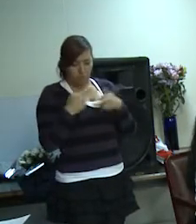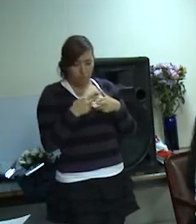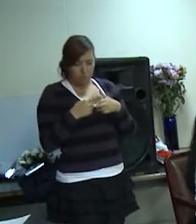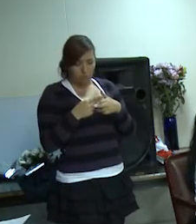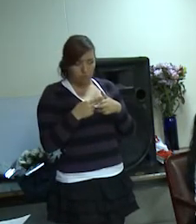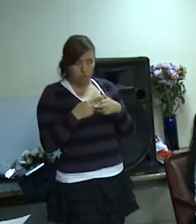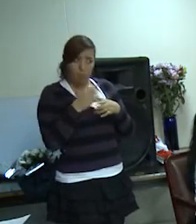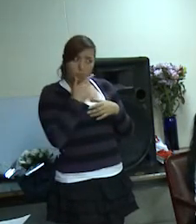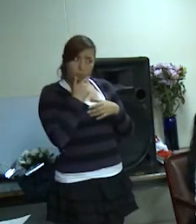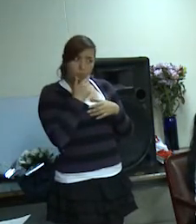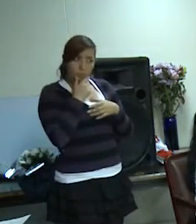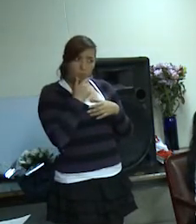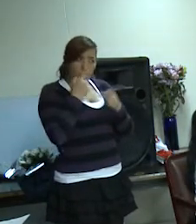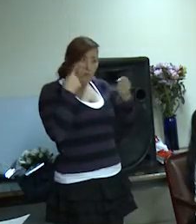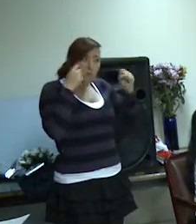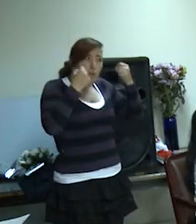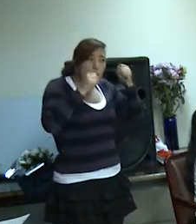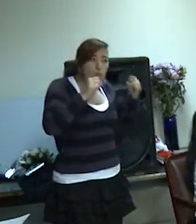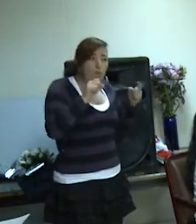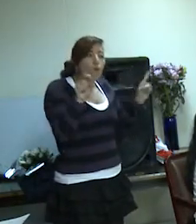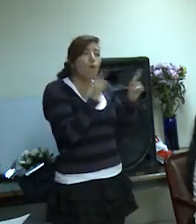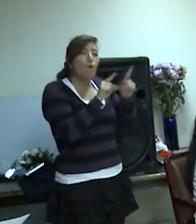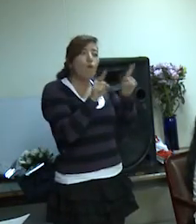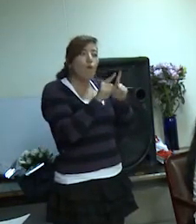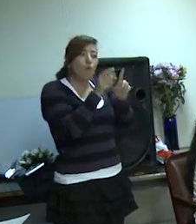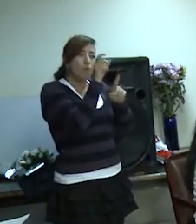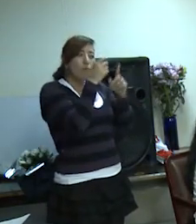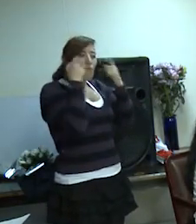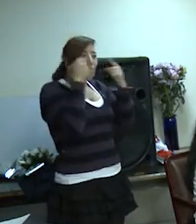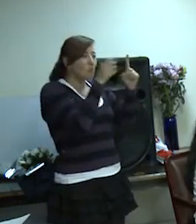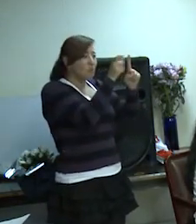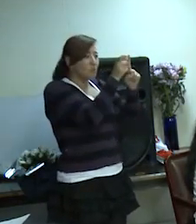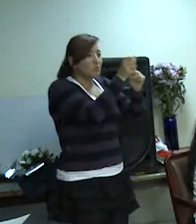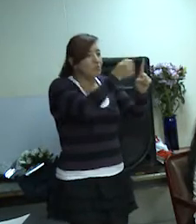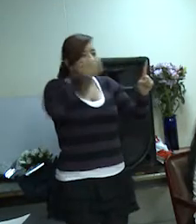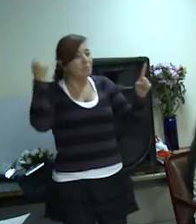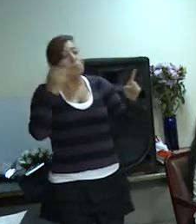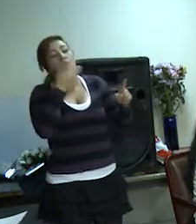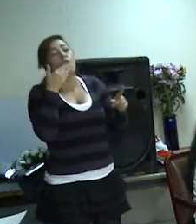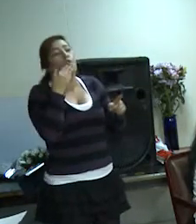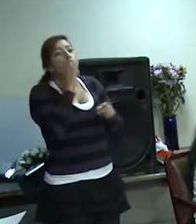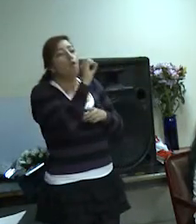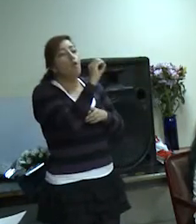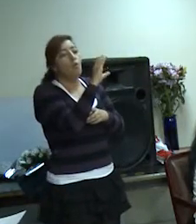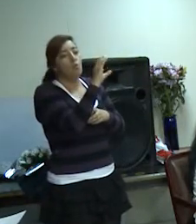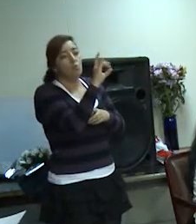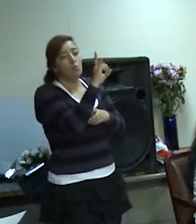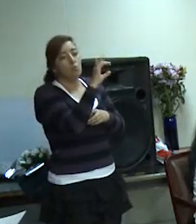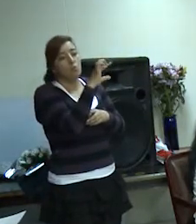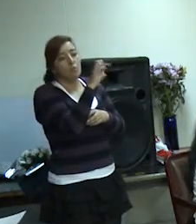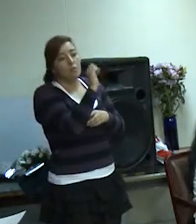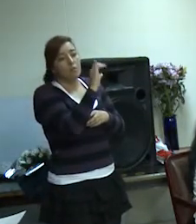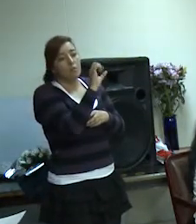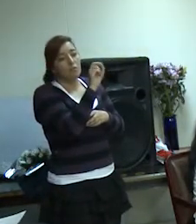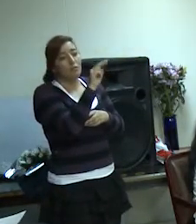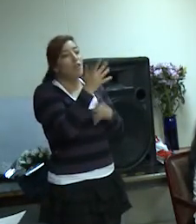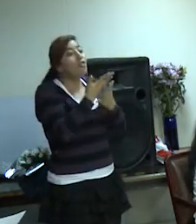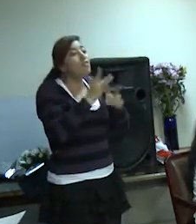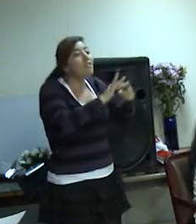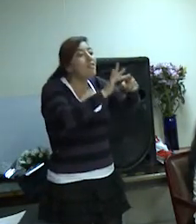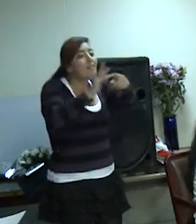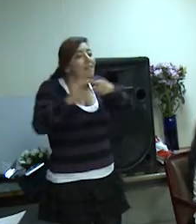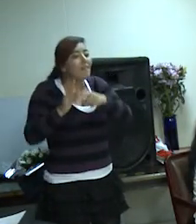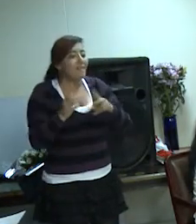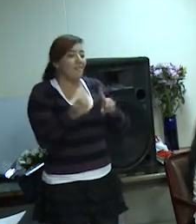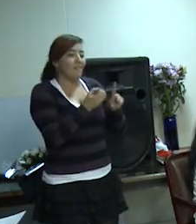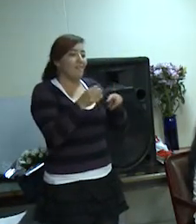que llamarse más como preocupaciones, sino hablemos lo mejor de ocupaciones de la educación popular. Entonces